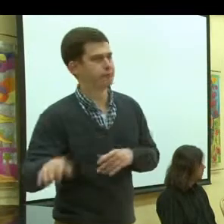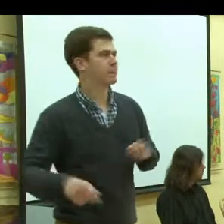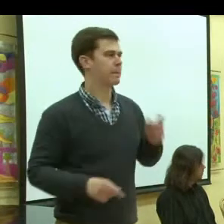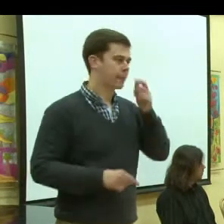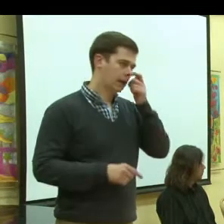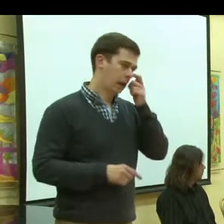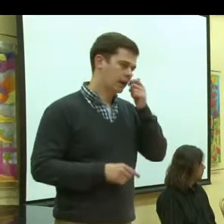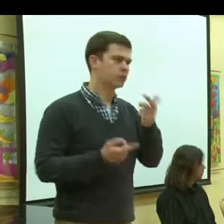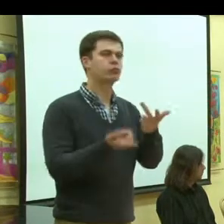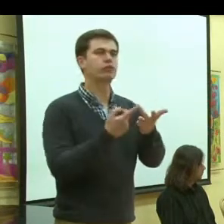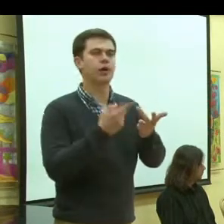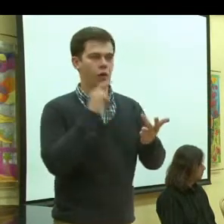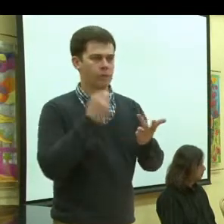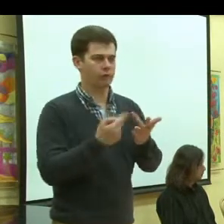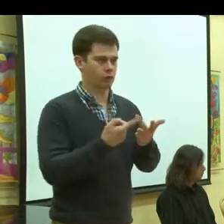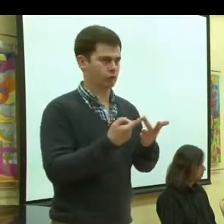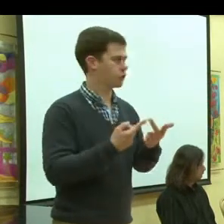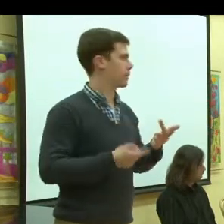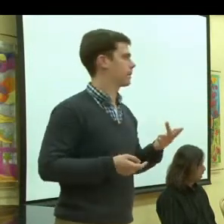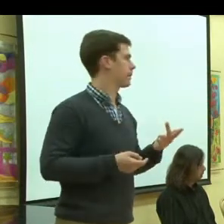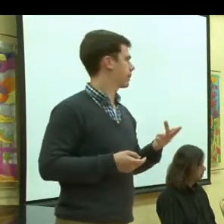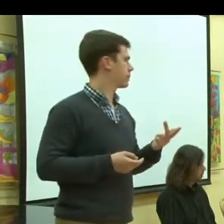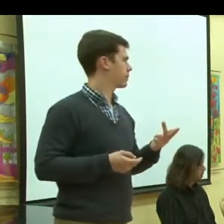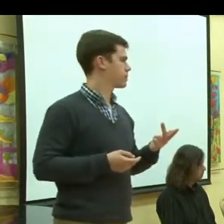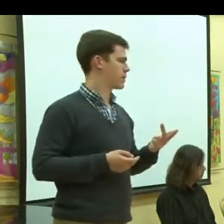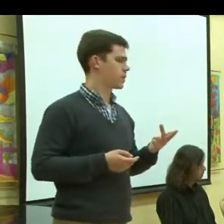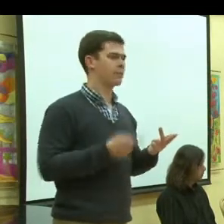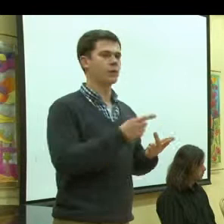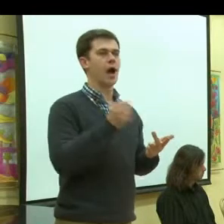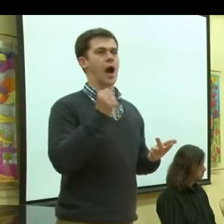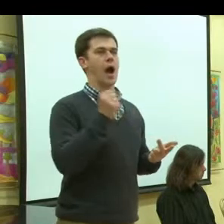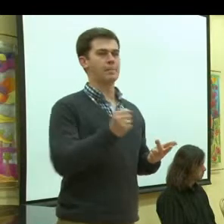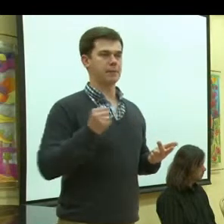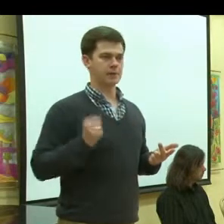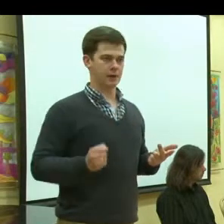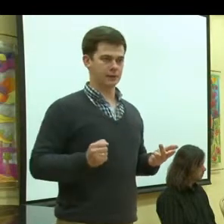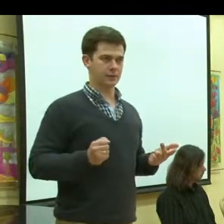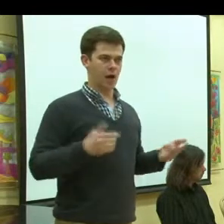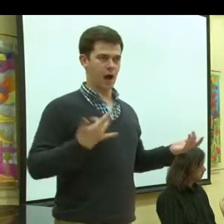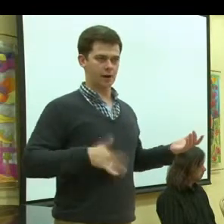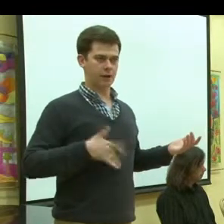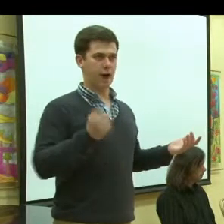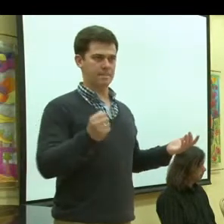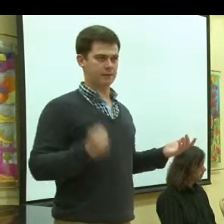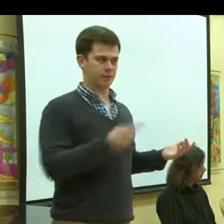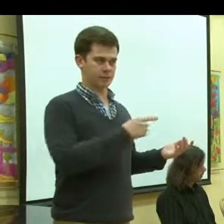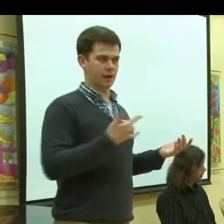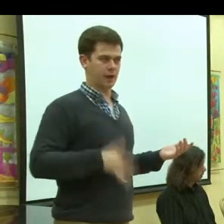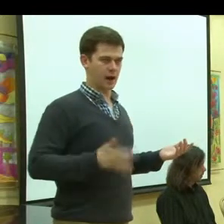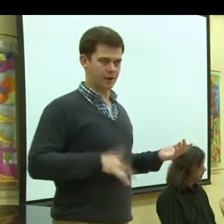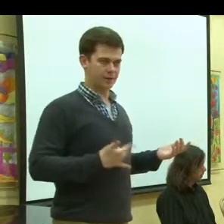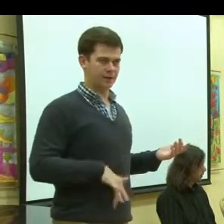la embajada somos anotados alrededor de 170, 180. Ambasada Republiki Argentyńskiej w Warszawie prowadzi takie...